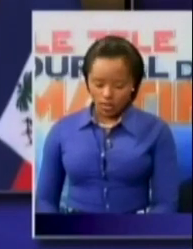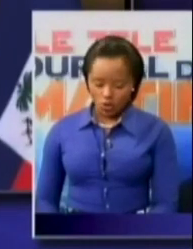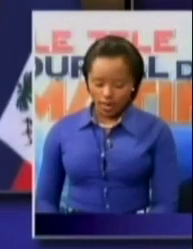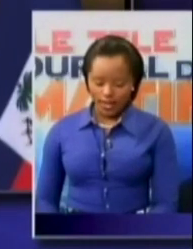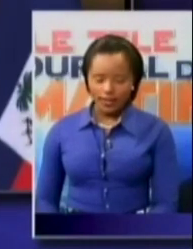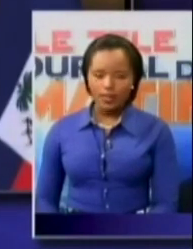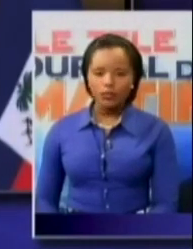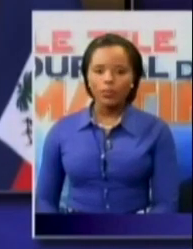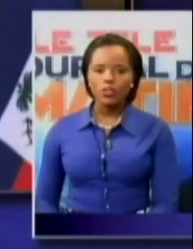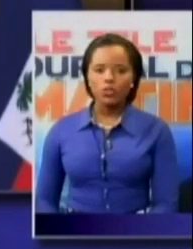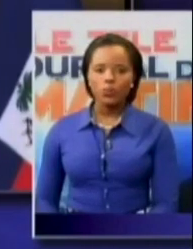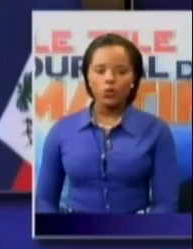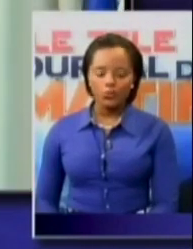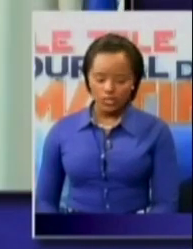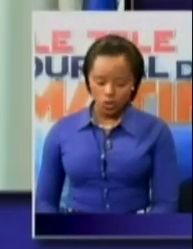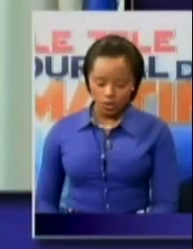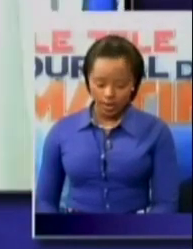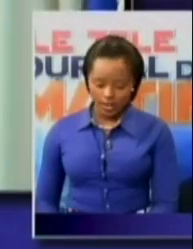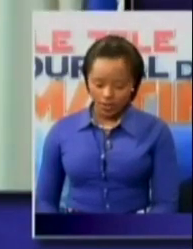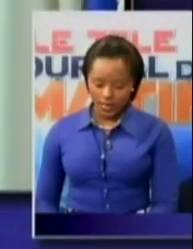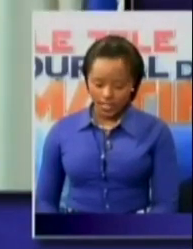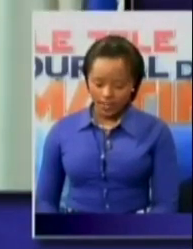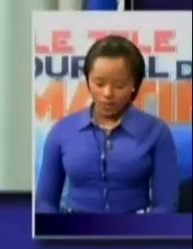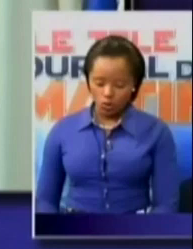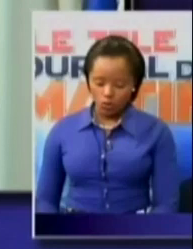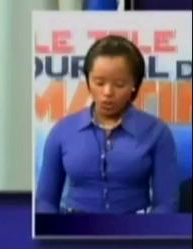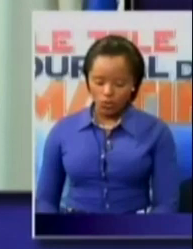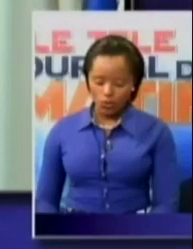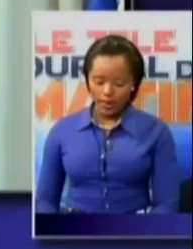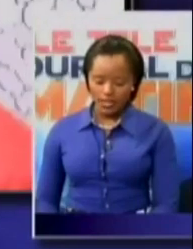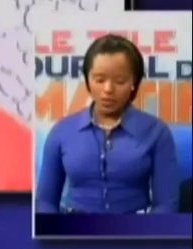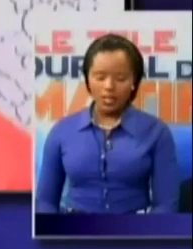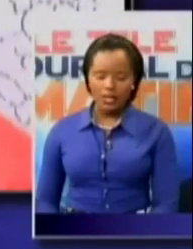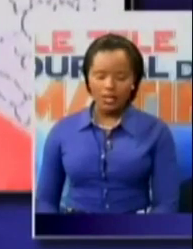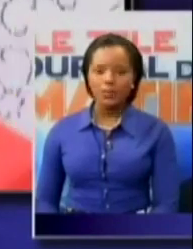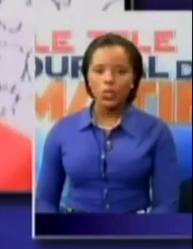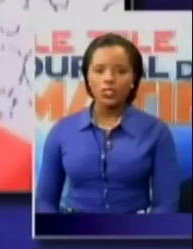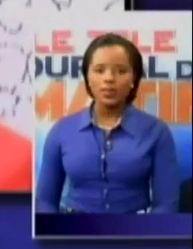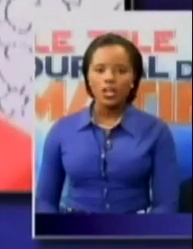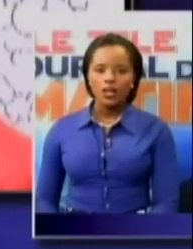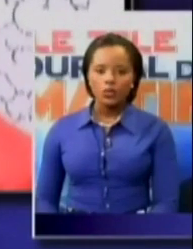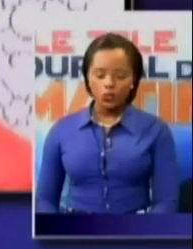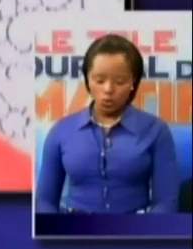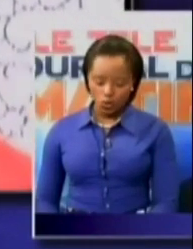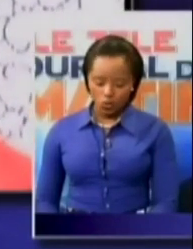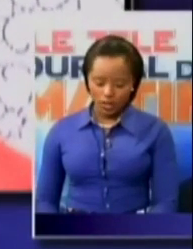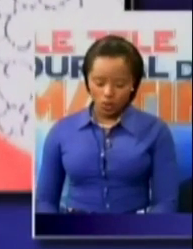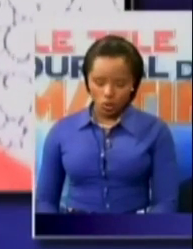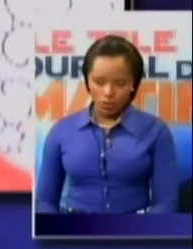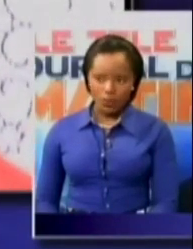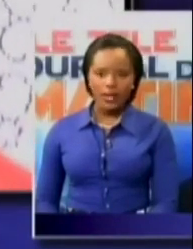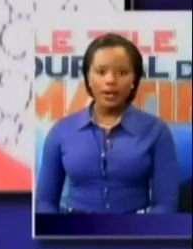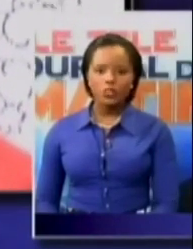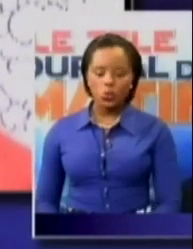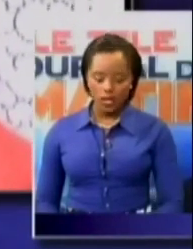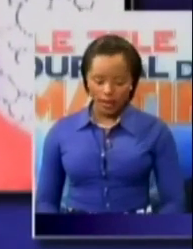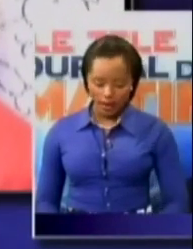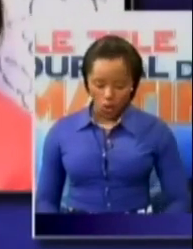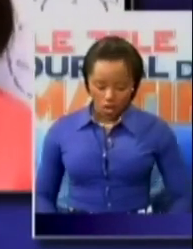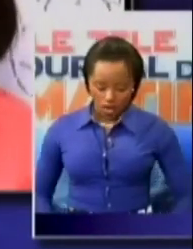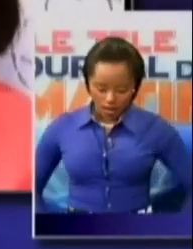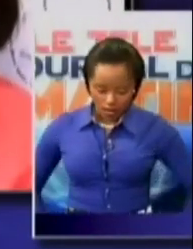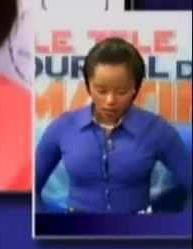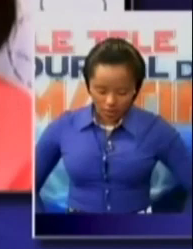éducation nationale avec formation professionnelle présenté document pour expérience pilote nouveau curriculum